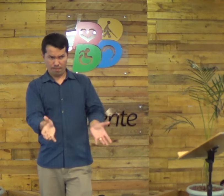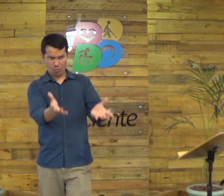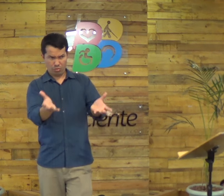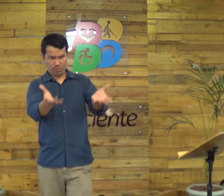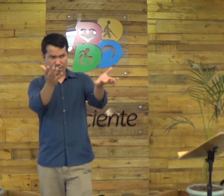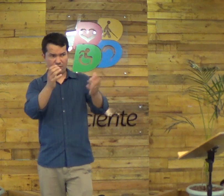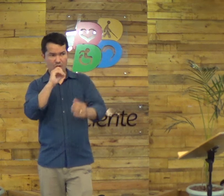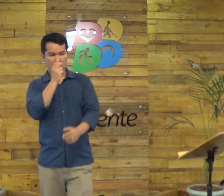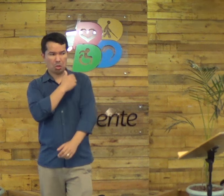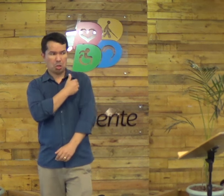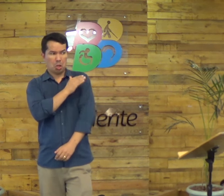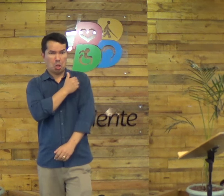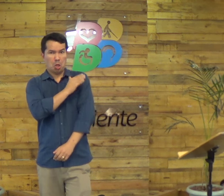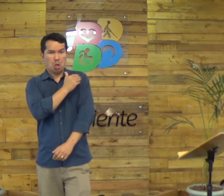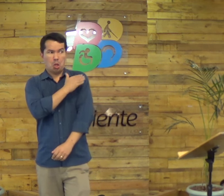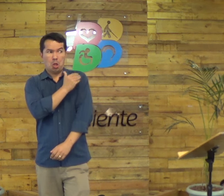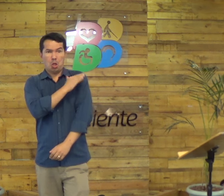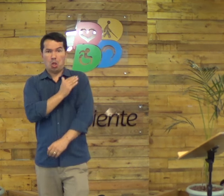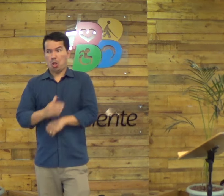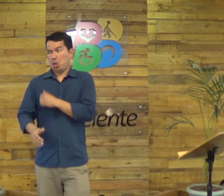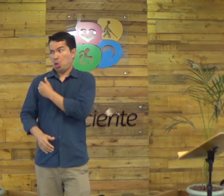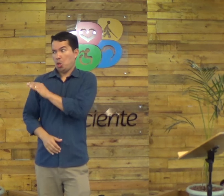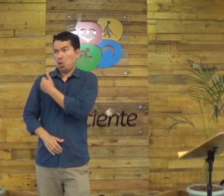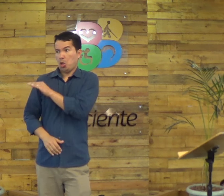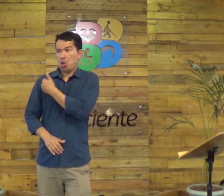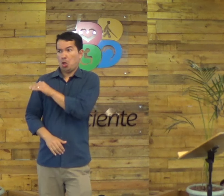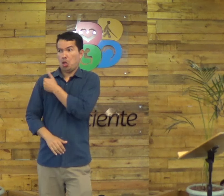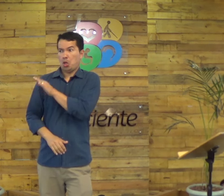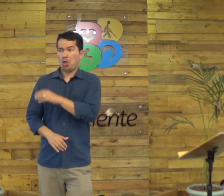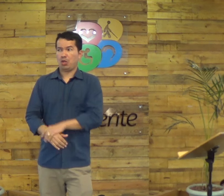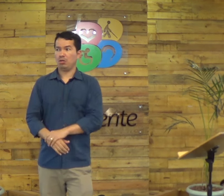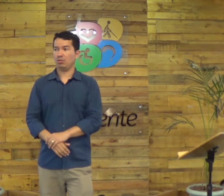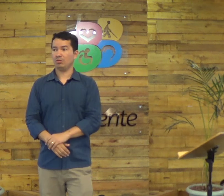você tem ajudado as outras, ou tem, fazendo de conta que não tem percebido?